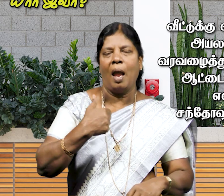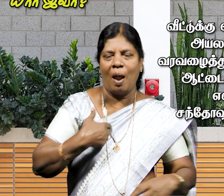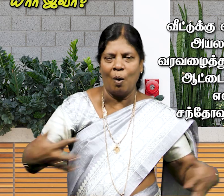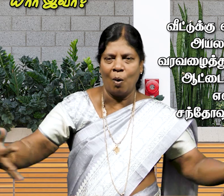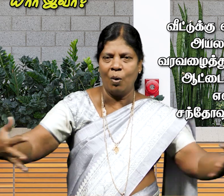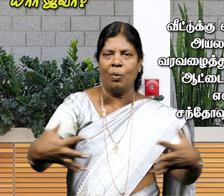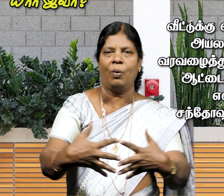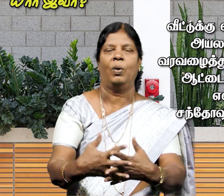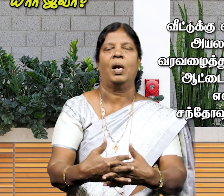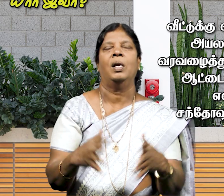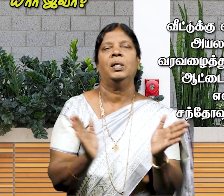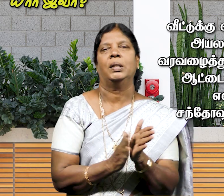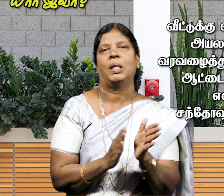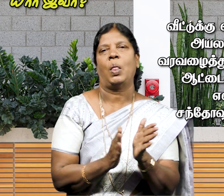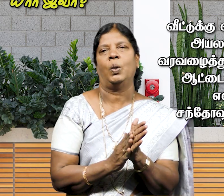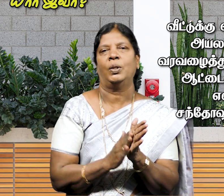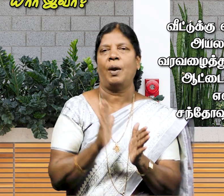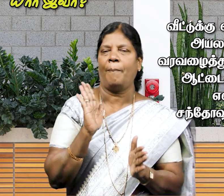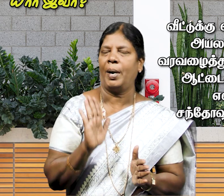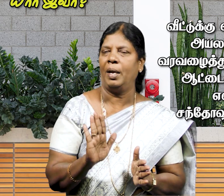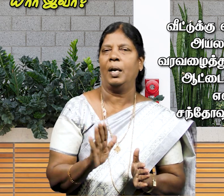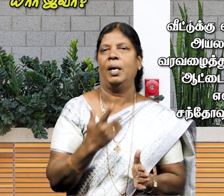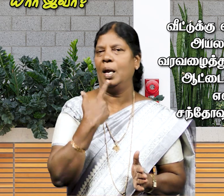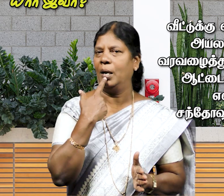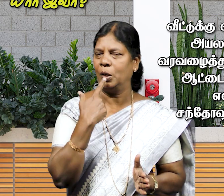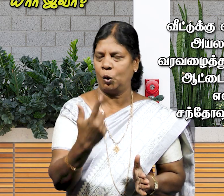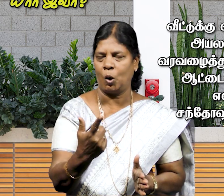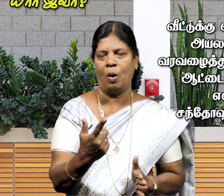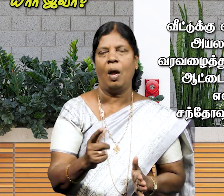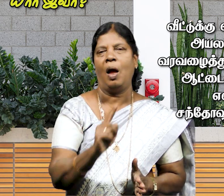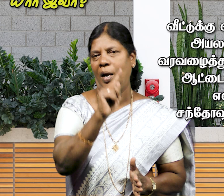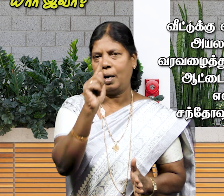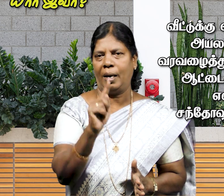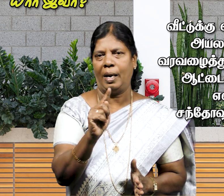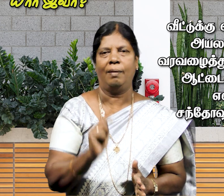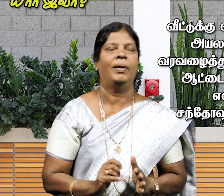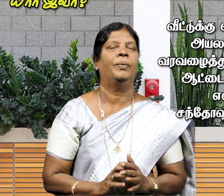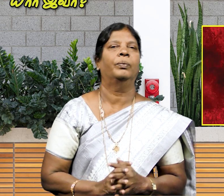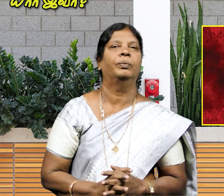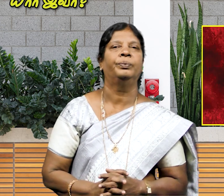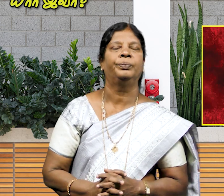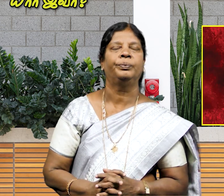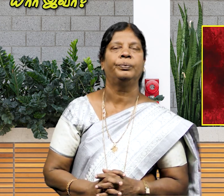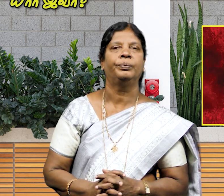கண்டுபிடித்தேன், என்னோடு கூட சந்தோஷப்படுங்கள் என்பான் அல்லவா?